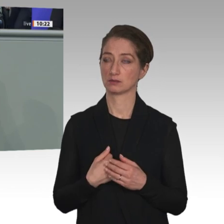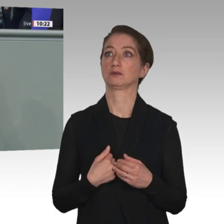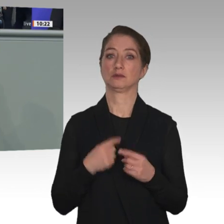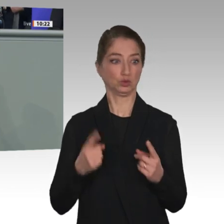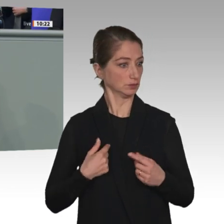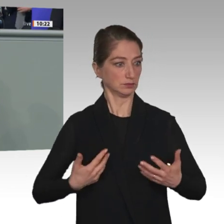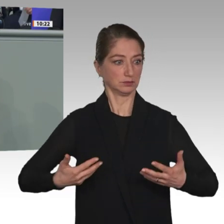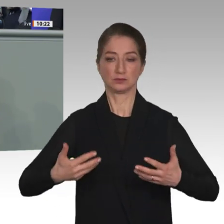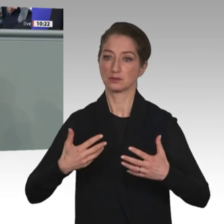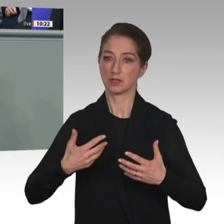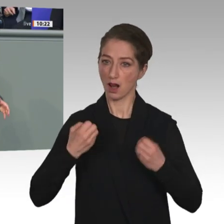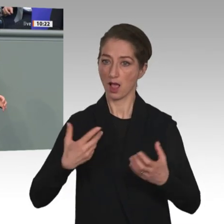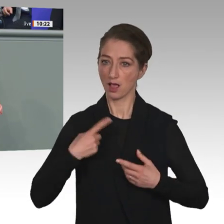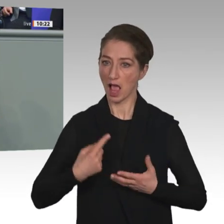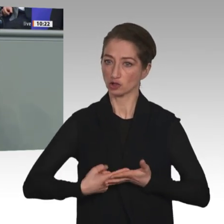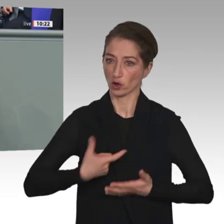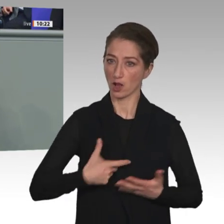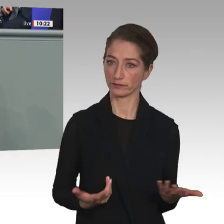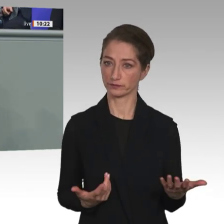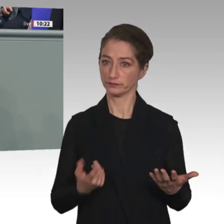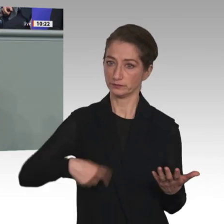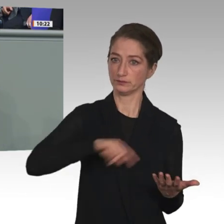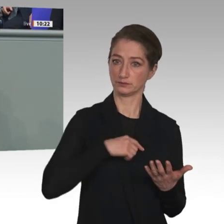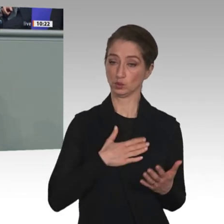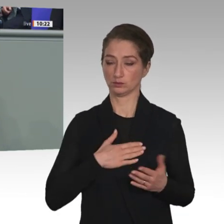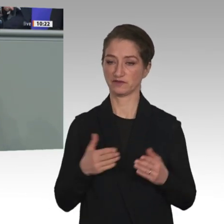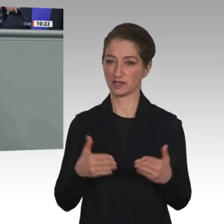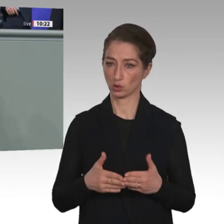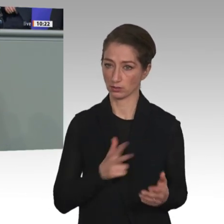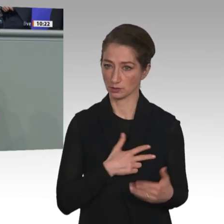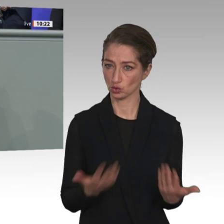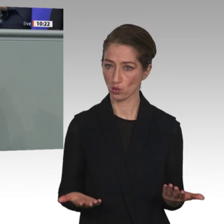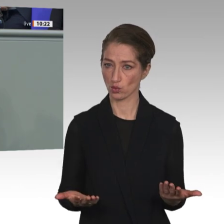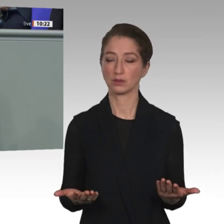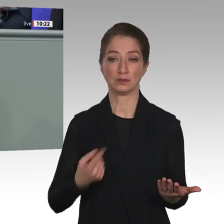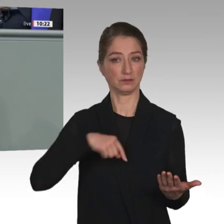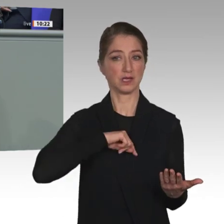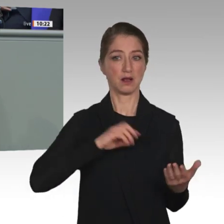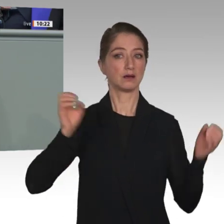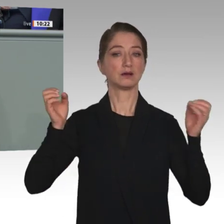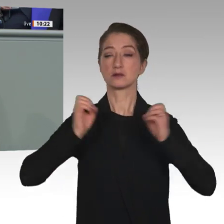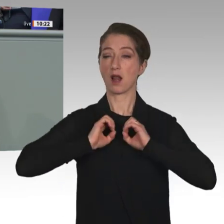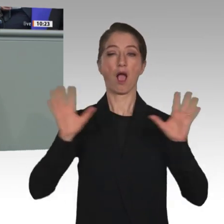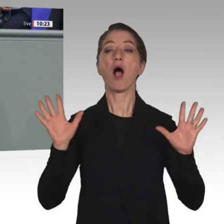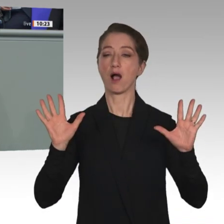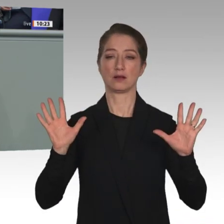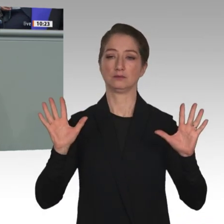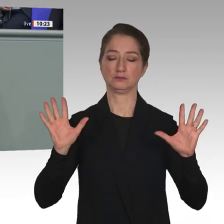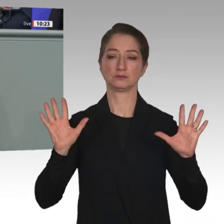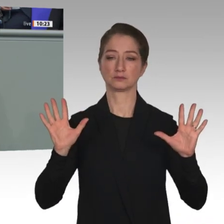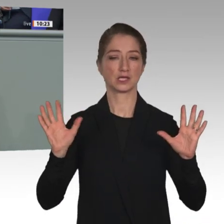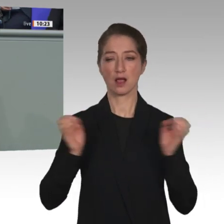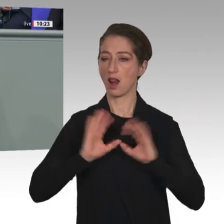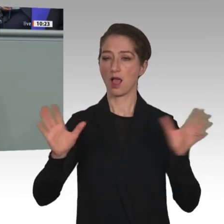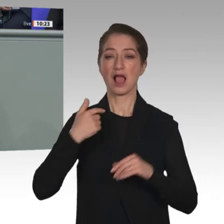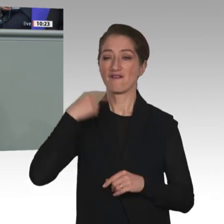deshalb ist es tatsächlich so, und ich kann das für unsere Fraktion sagen, dass wir glasklar sind und